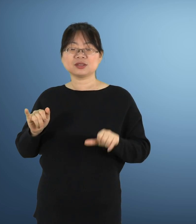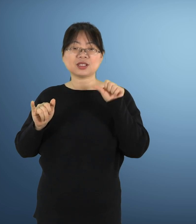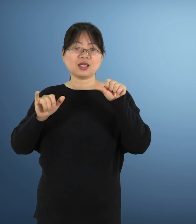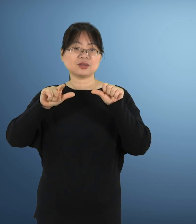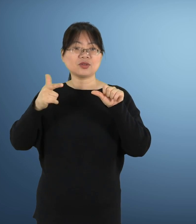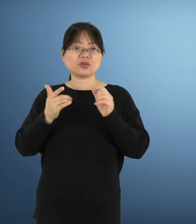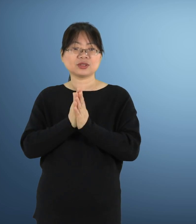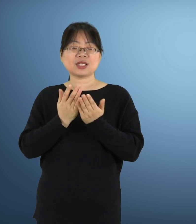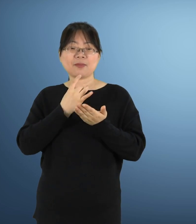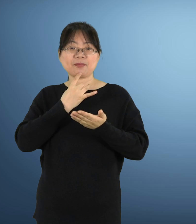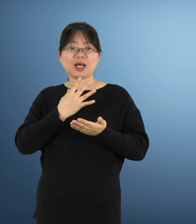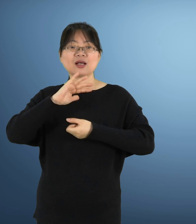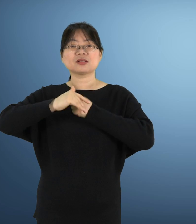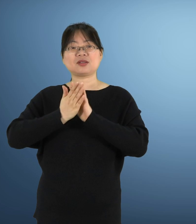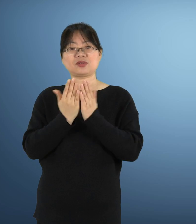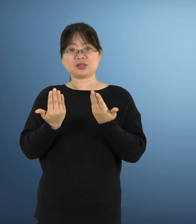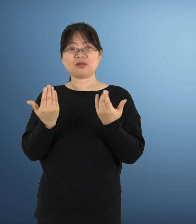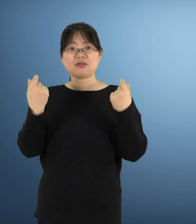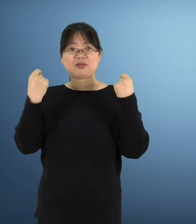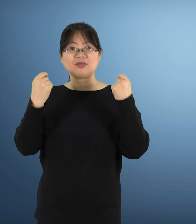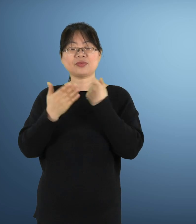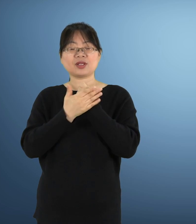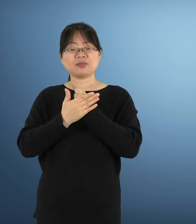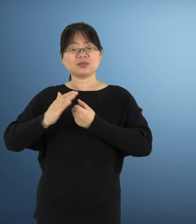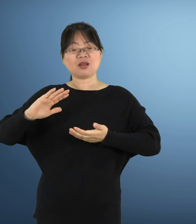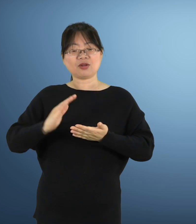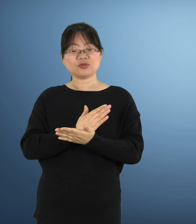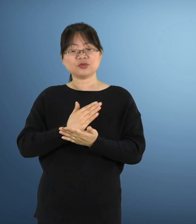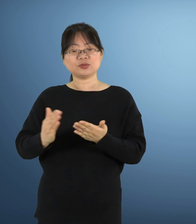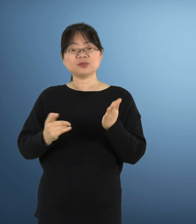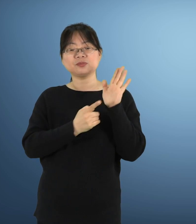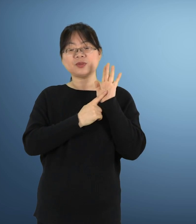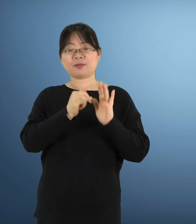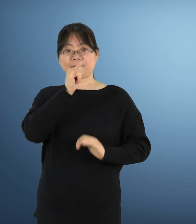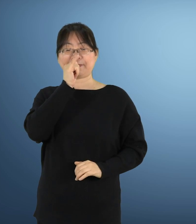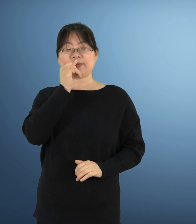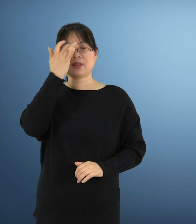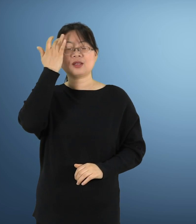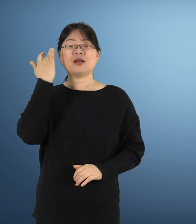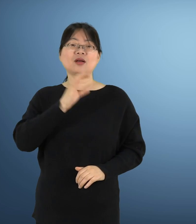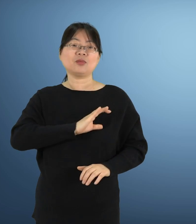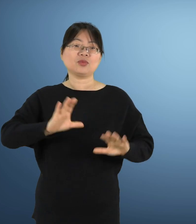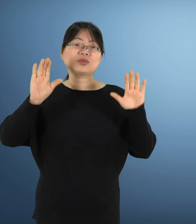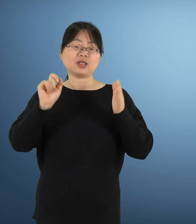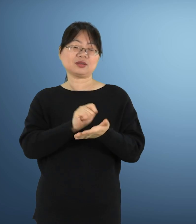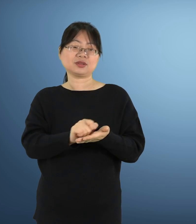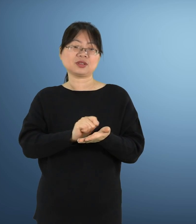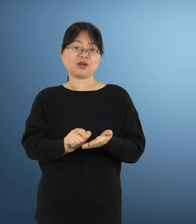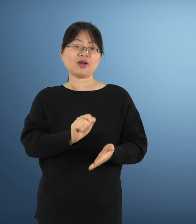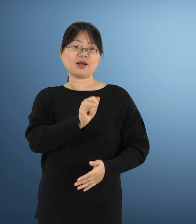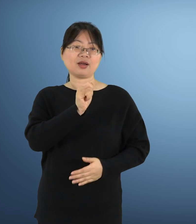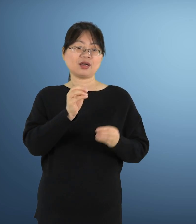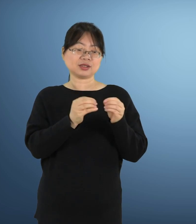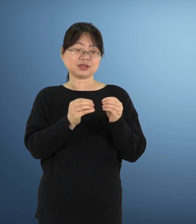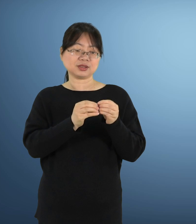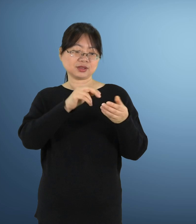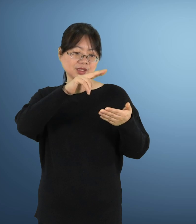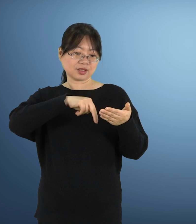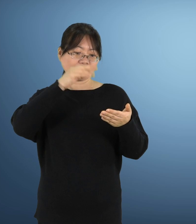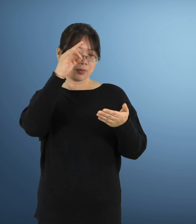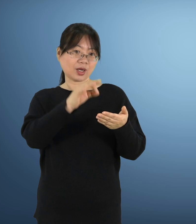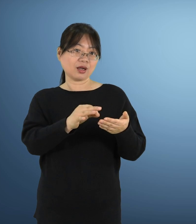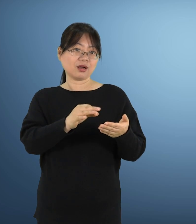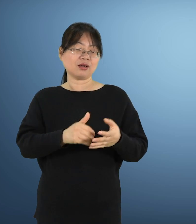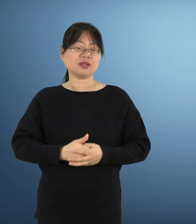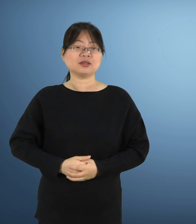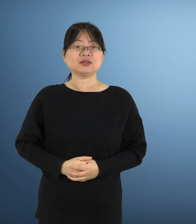책만 성경이에요. 그래서 구분해서 표현을 한 거죠. 모세가 써준 글에는 이렇게